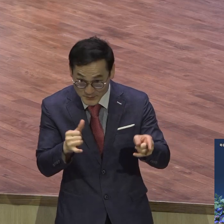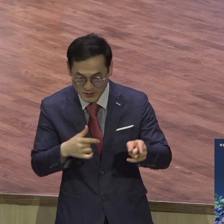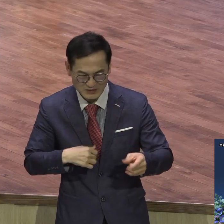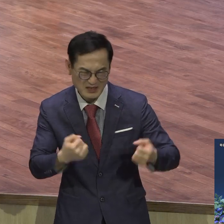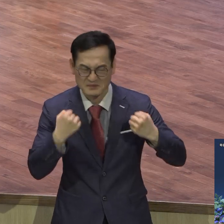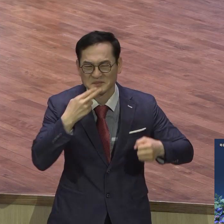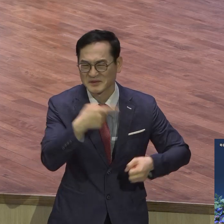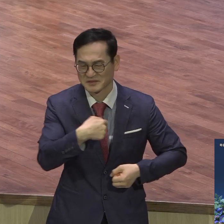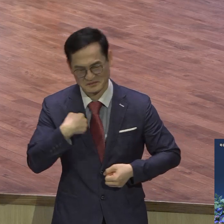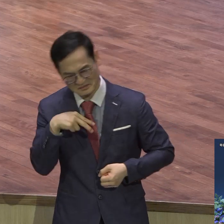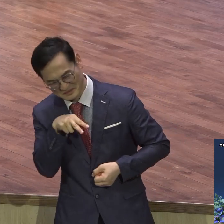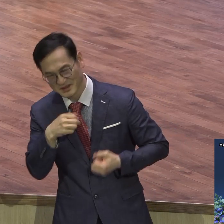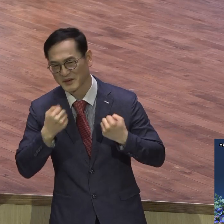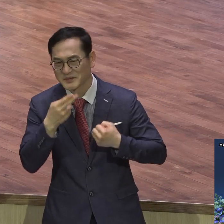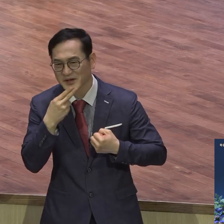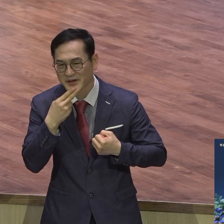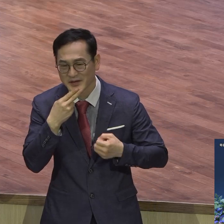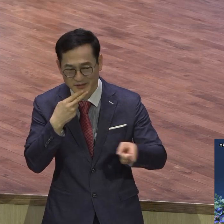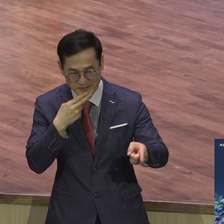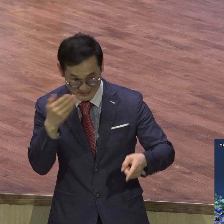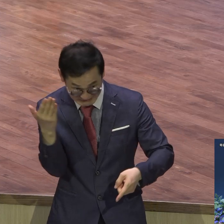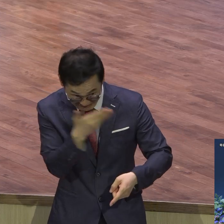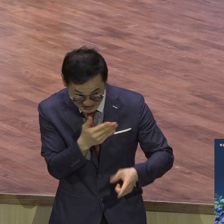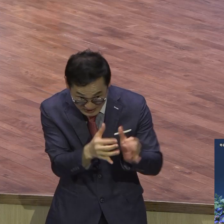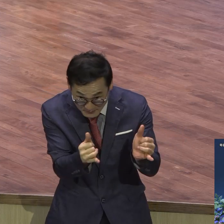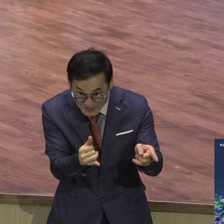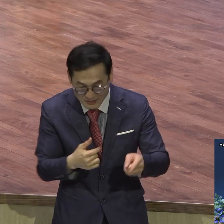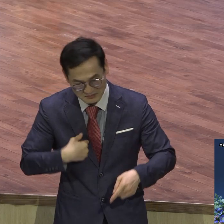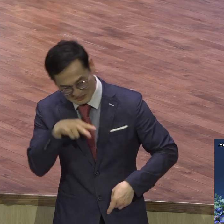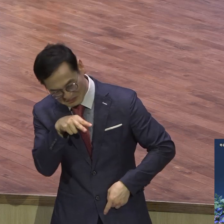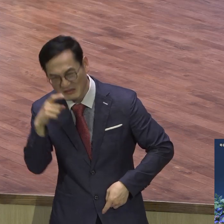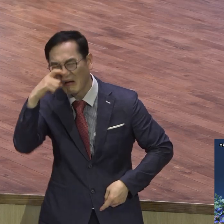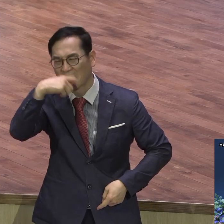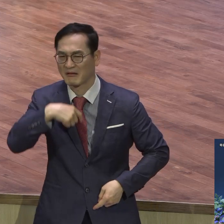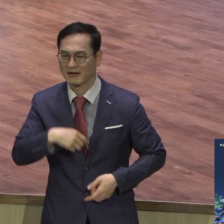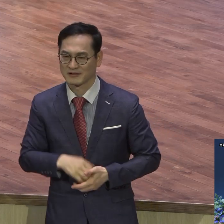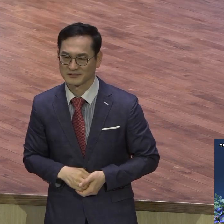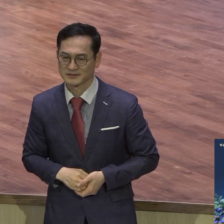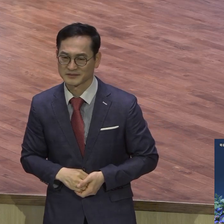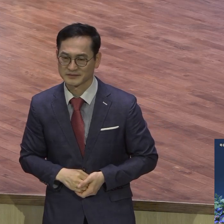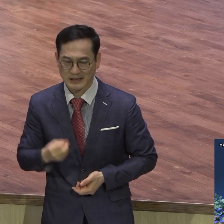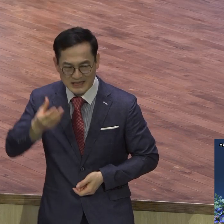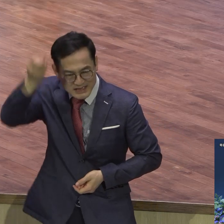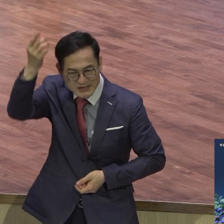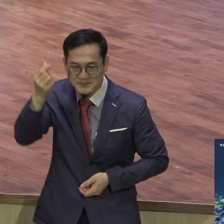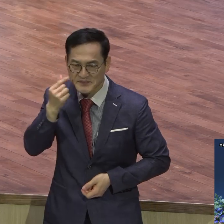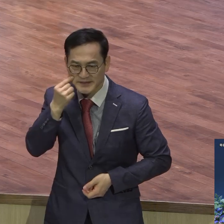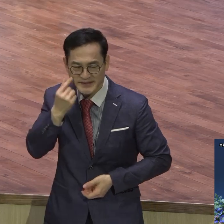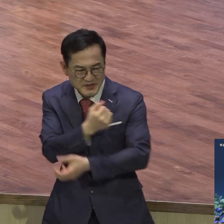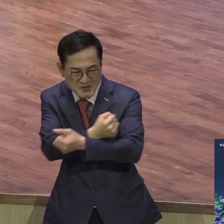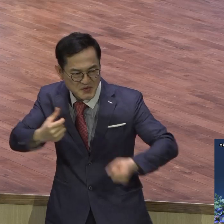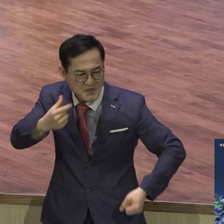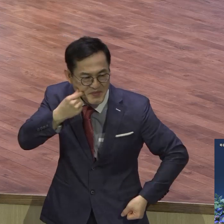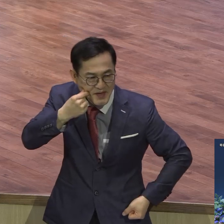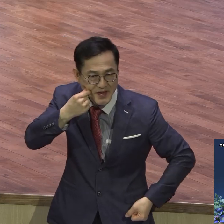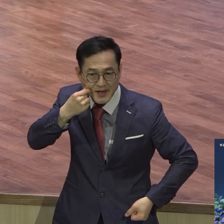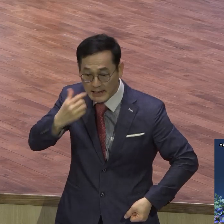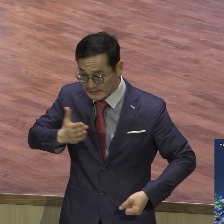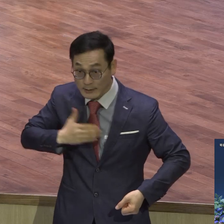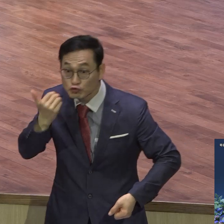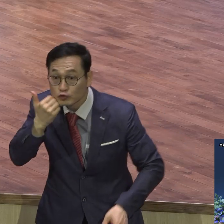깨끗한 사람이라도 내게는 더럽다. 나는 결코 망각하지 않으면 결코 용서하지 않는다. 여기서 나는